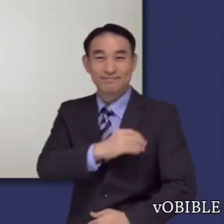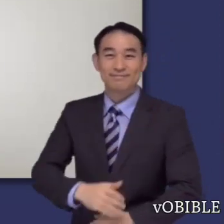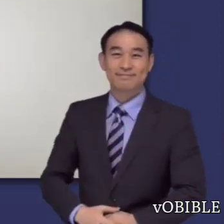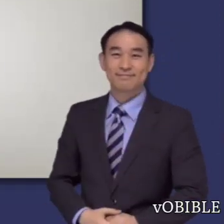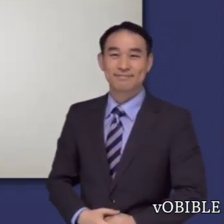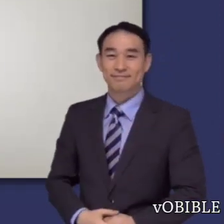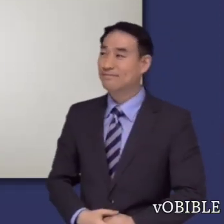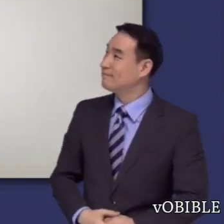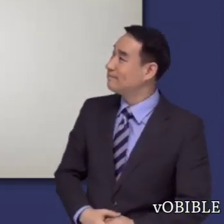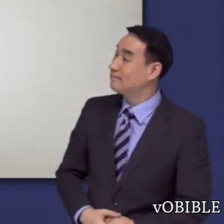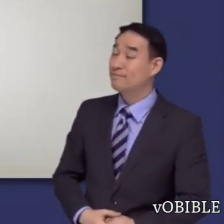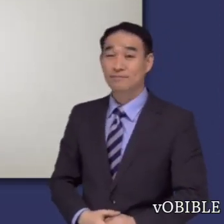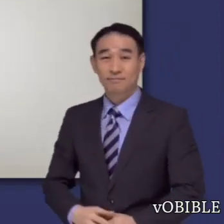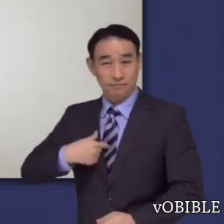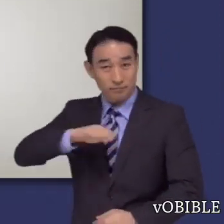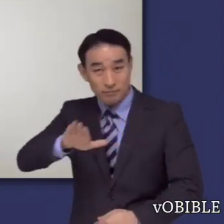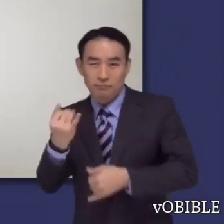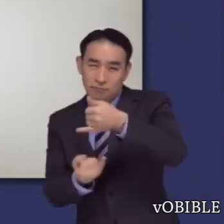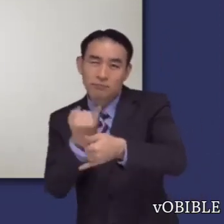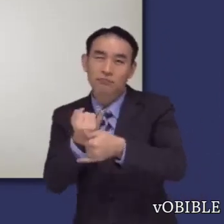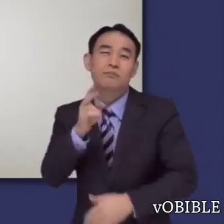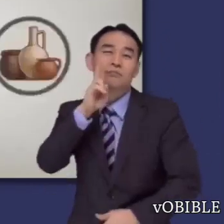第四章，保罗将我们为上帝所